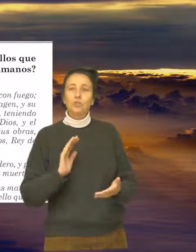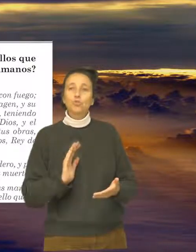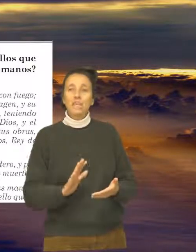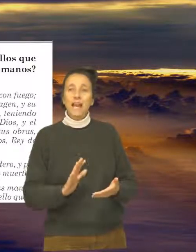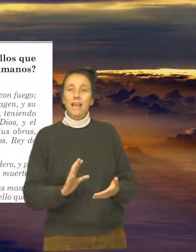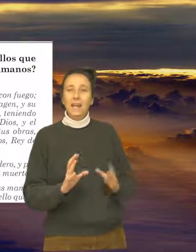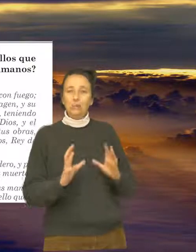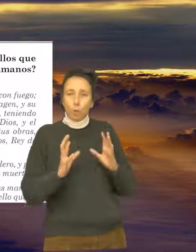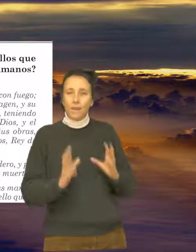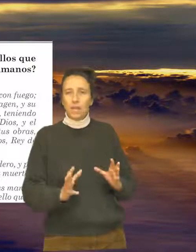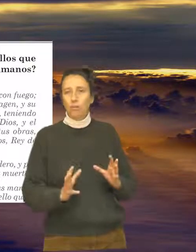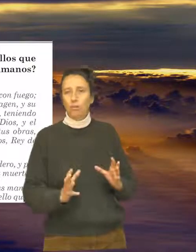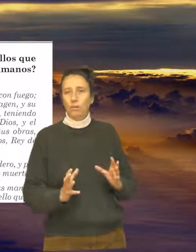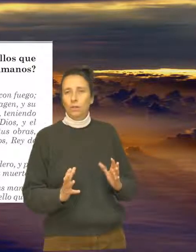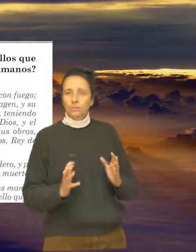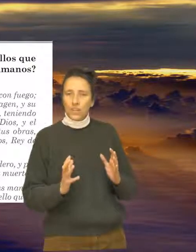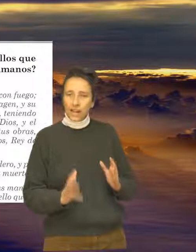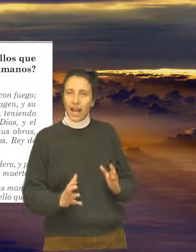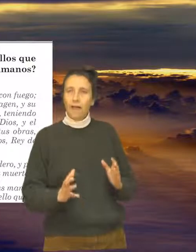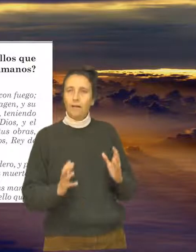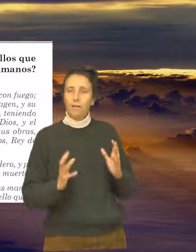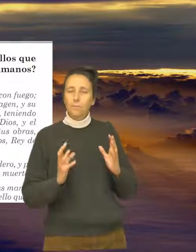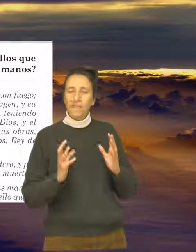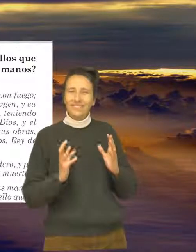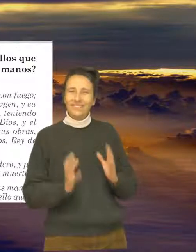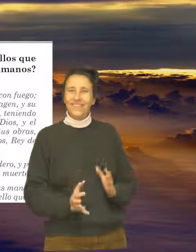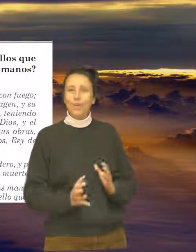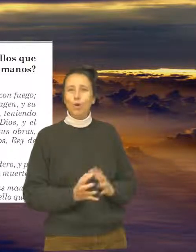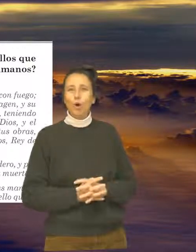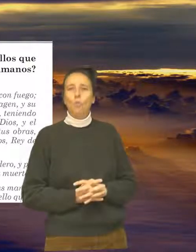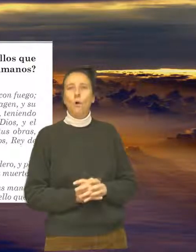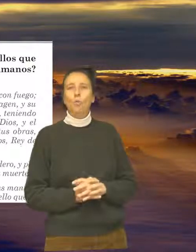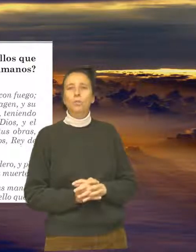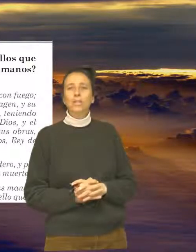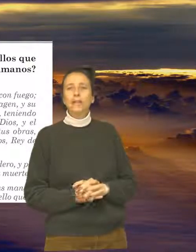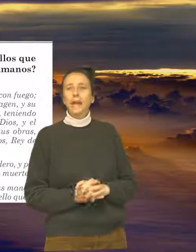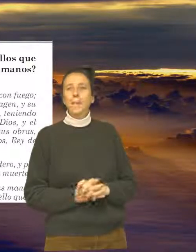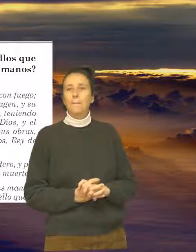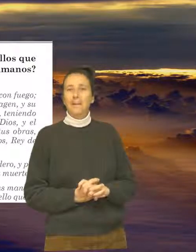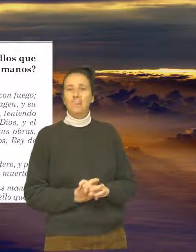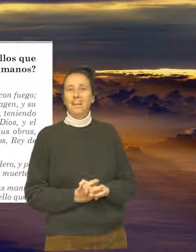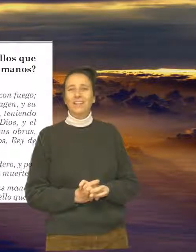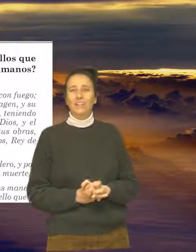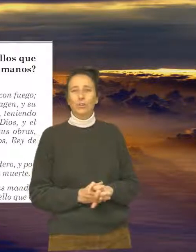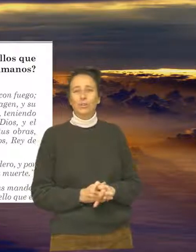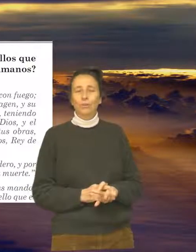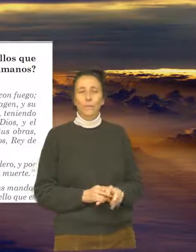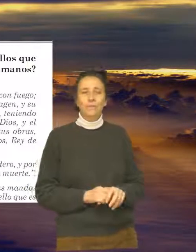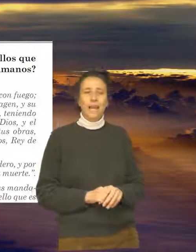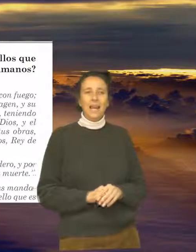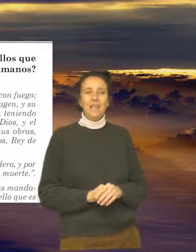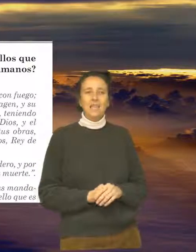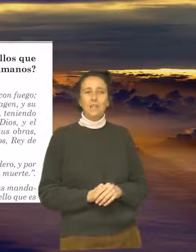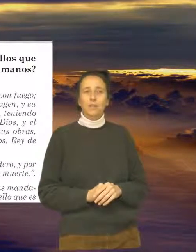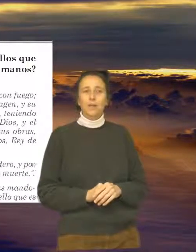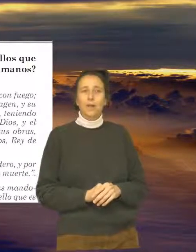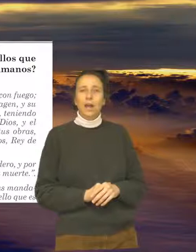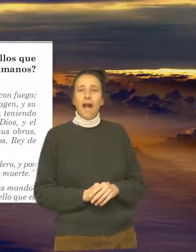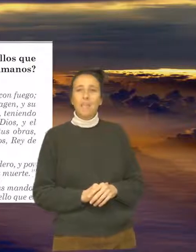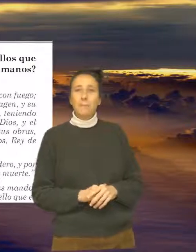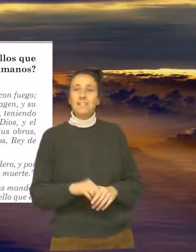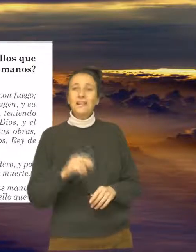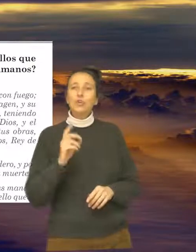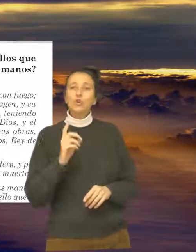también su señal, el domingo, será vencido como un día pervertido de la ley de